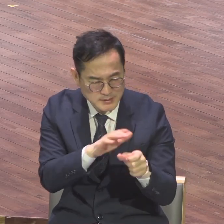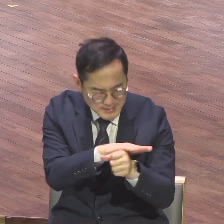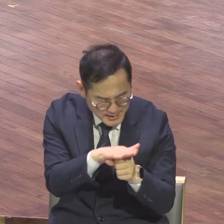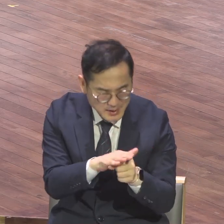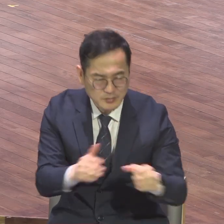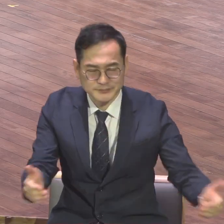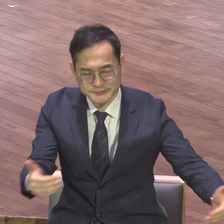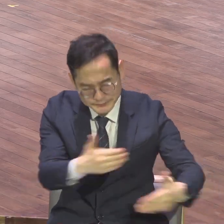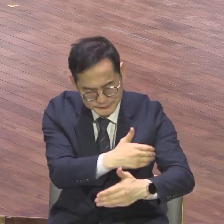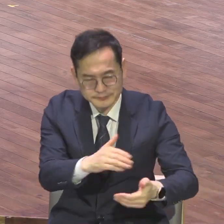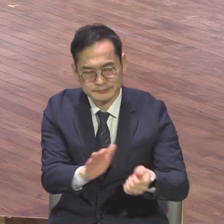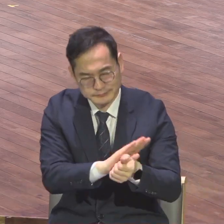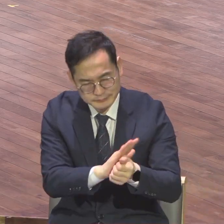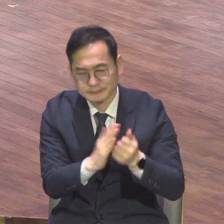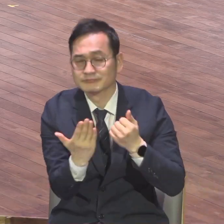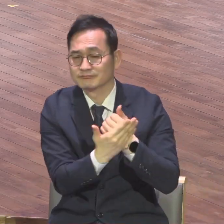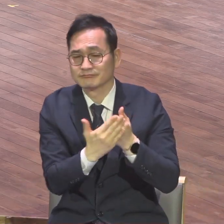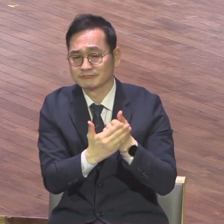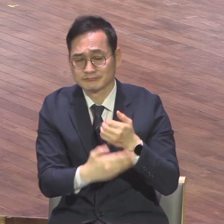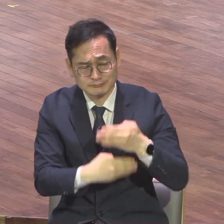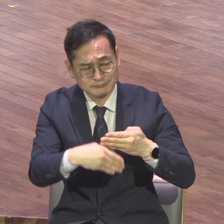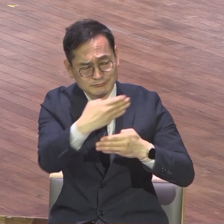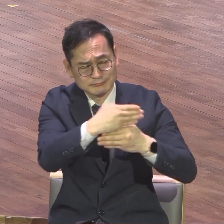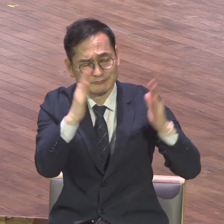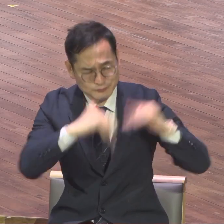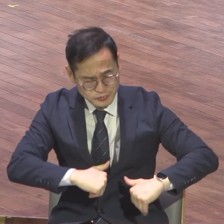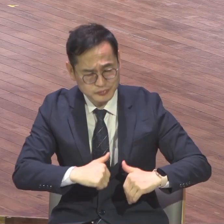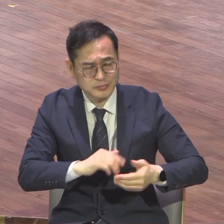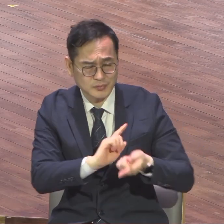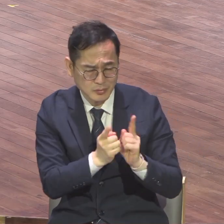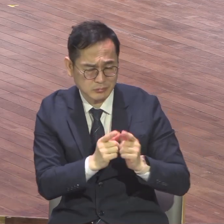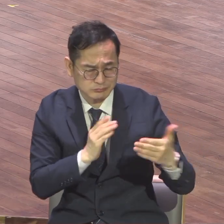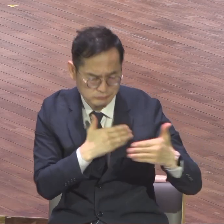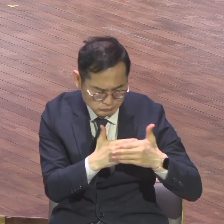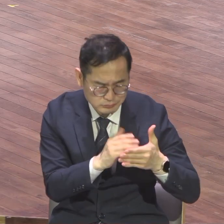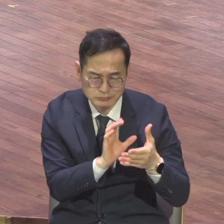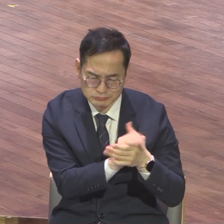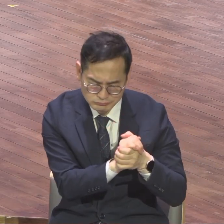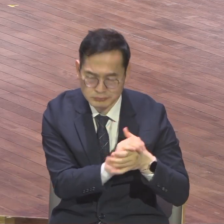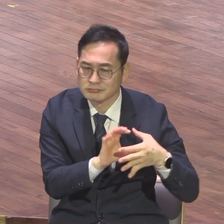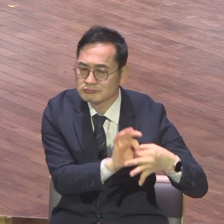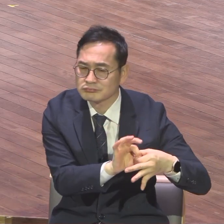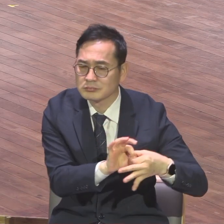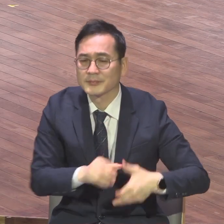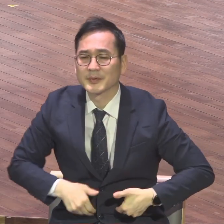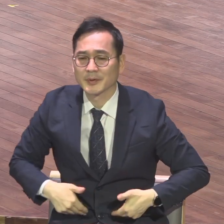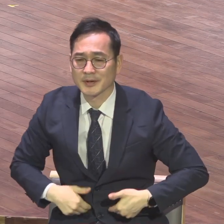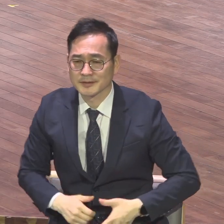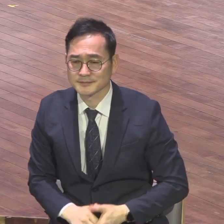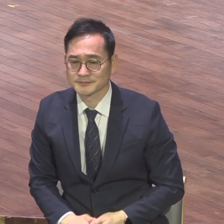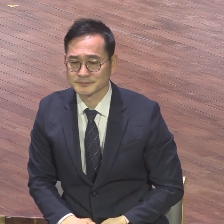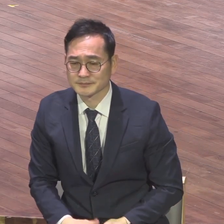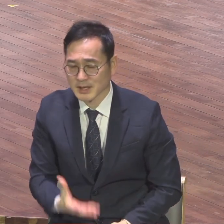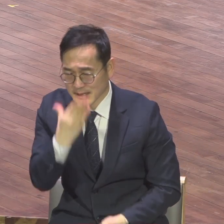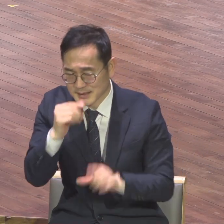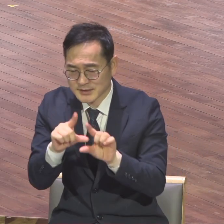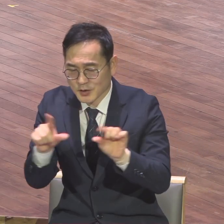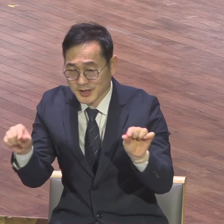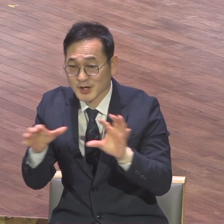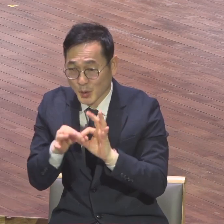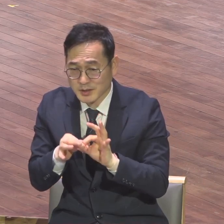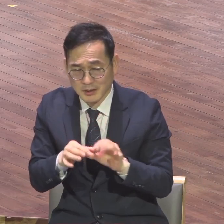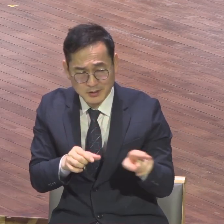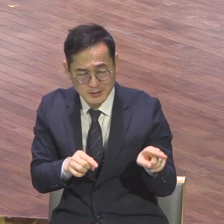위로하고 모든 막힌 담이 싹 무너져야 돼. 하나님이여 성찬을 통해서 내 속에 있는 모든